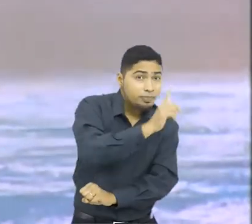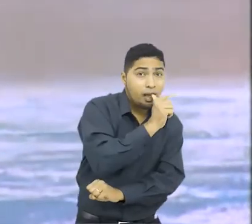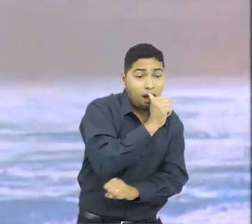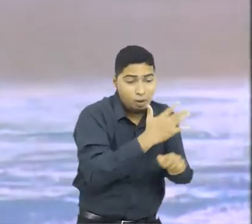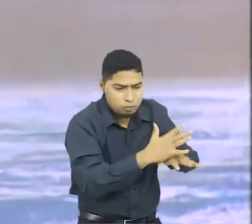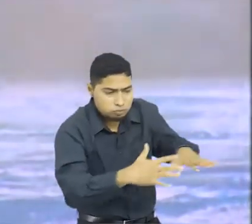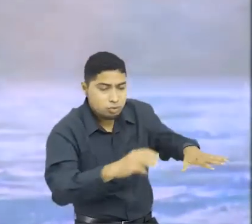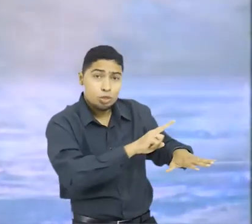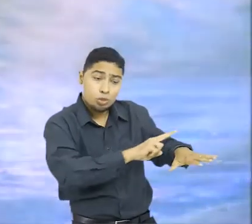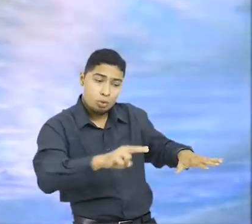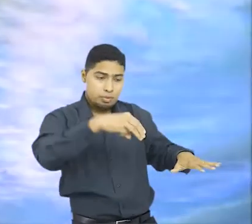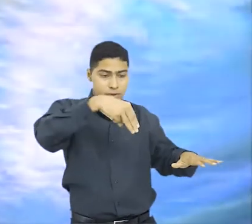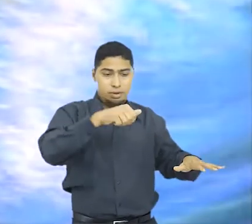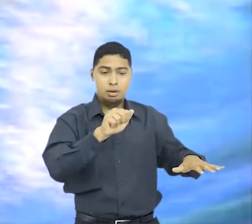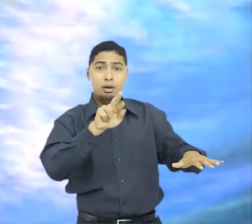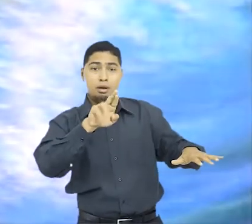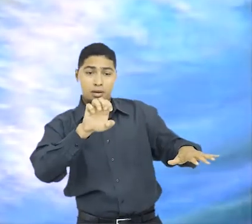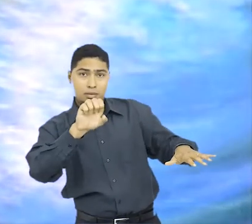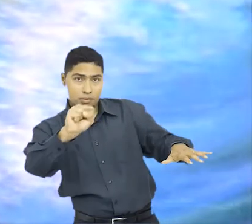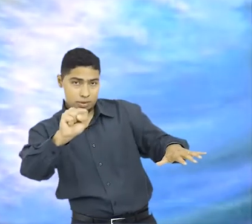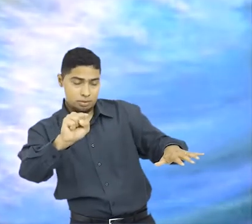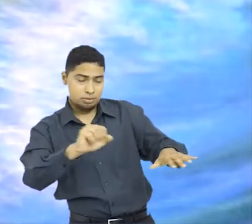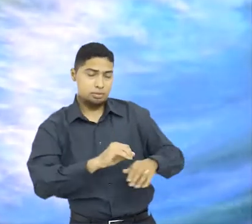mares ao conjunto de águas.